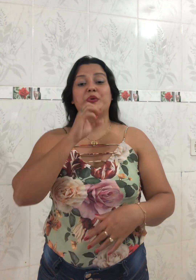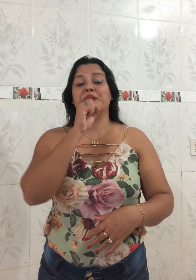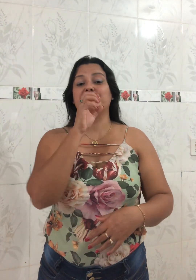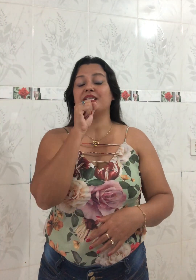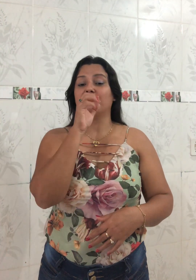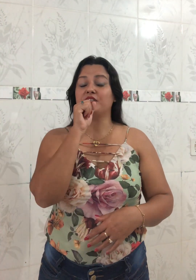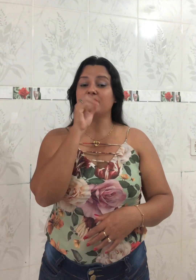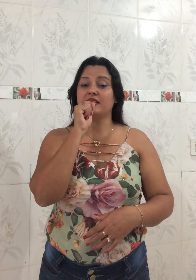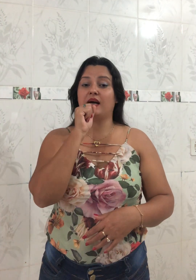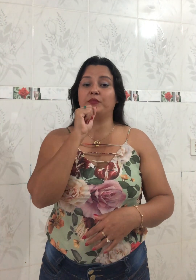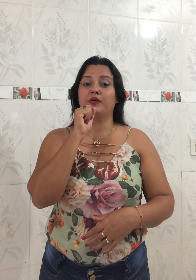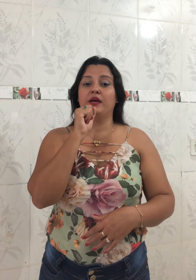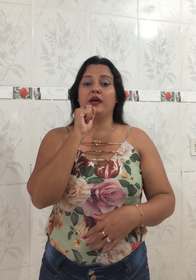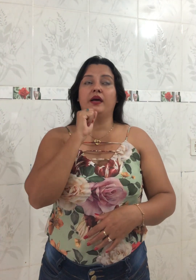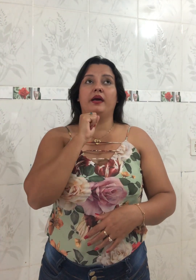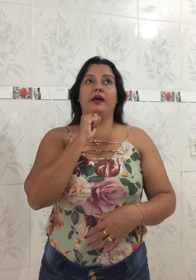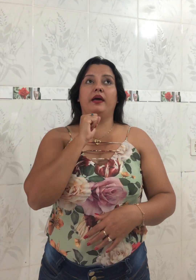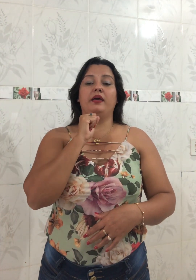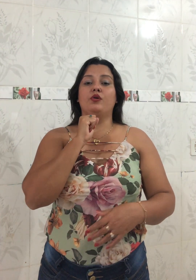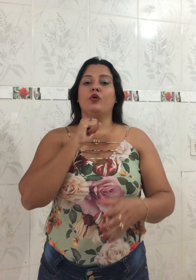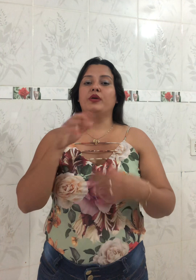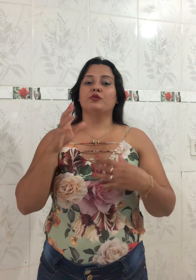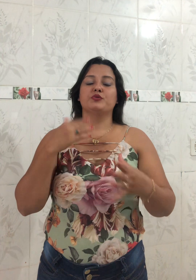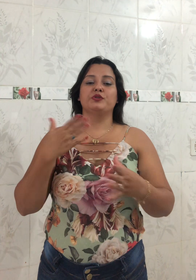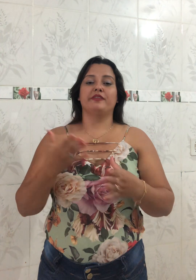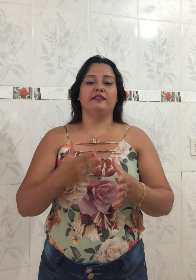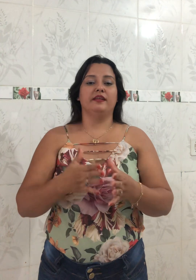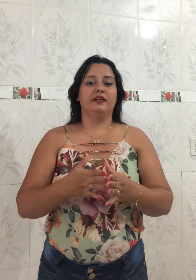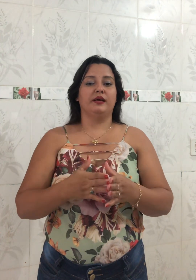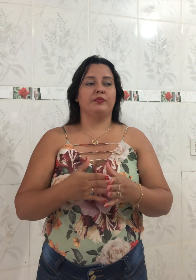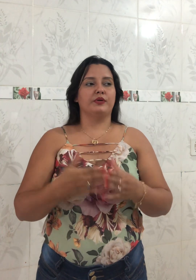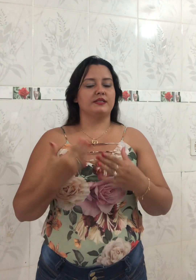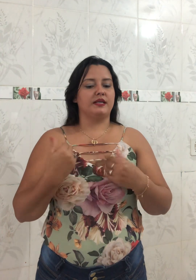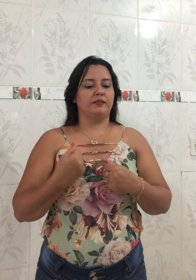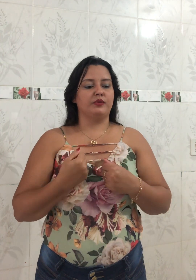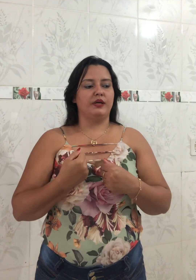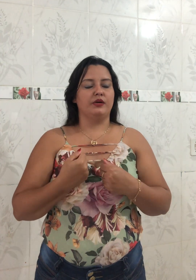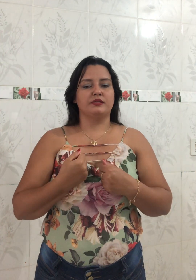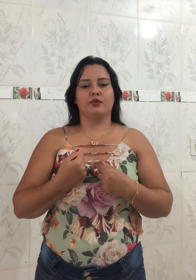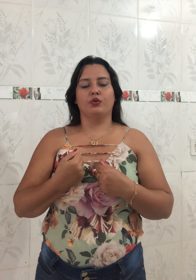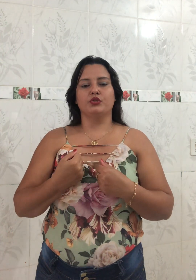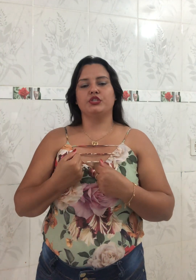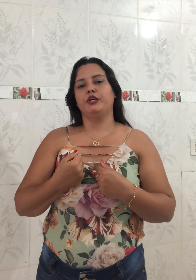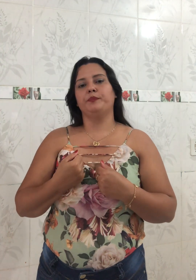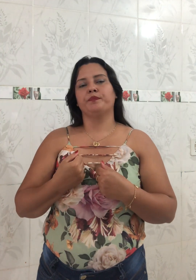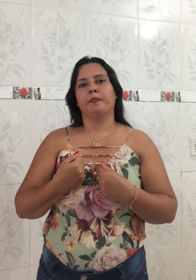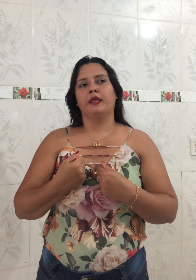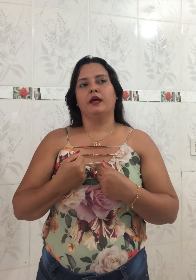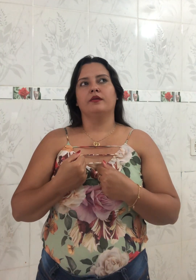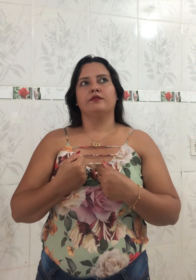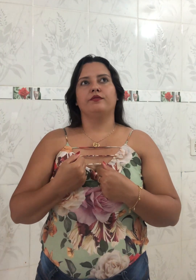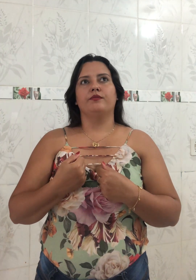o sinal de sábado. E como que o surdo vai entender? Por exemplo, hoje